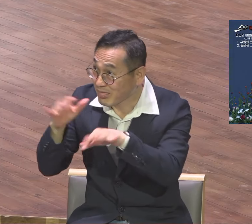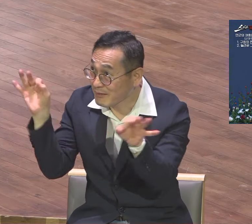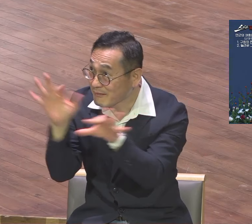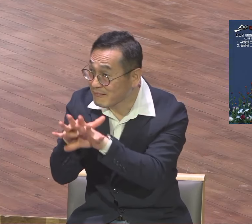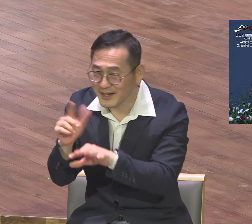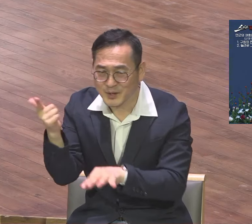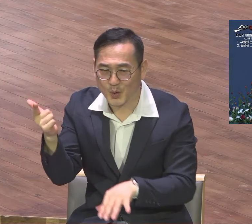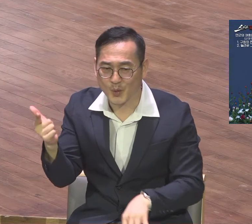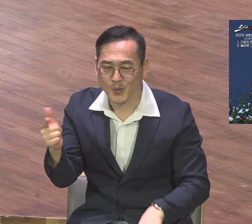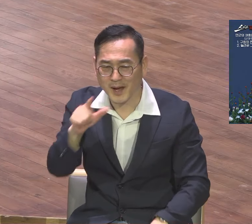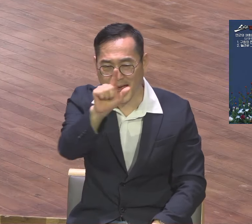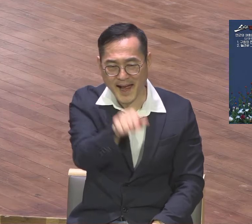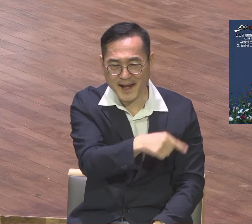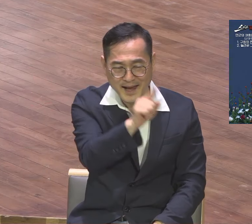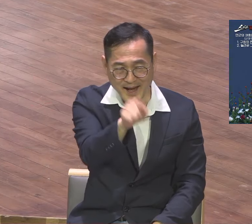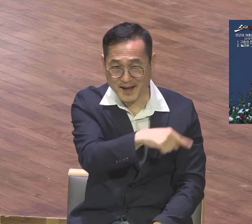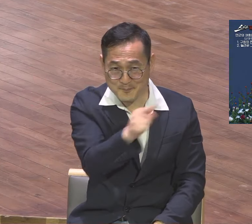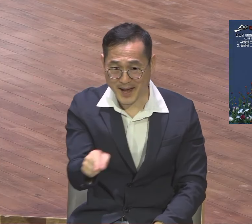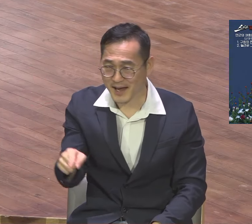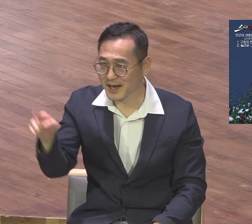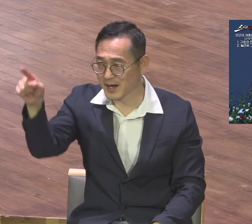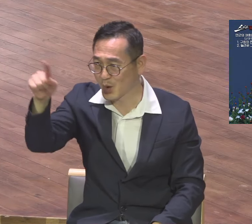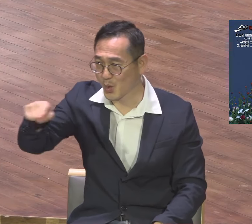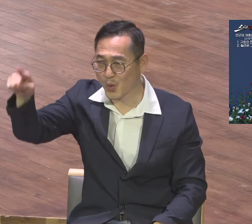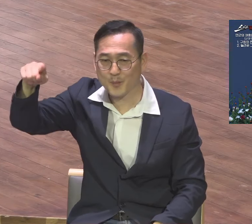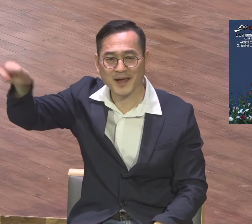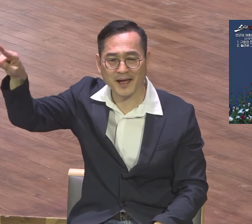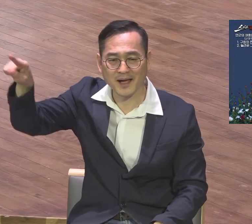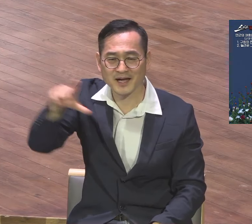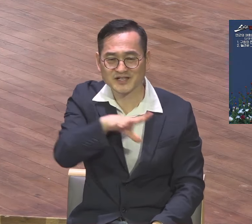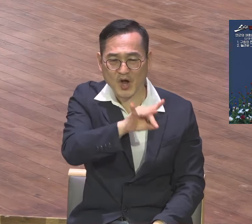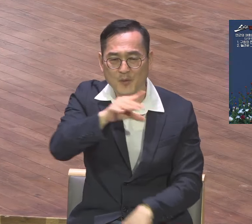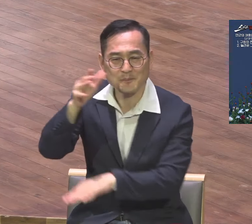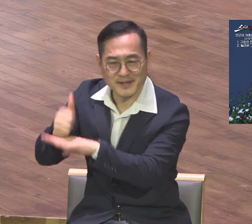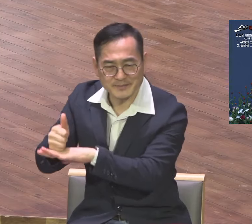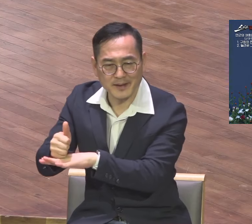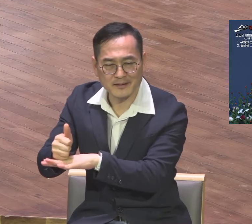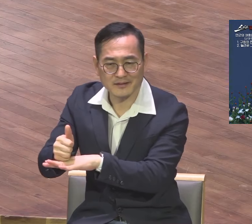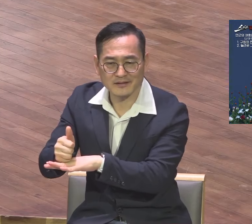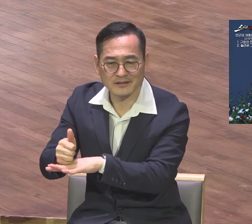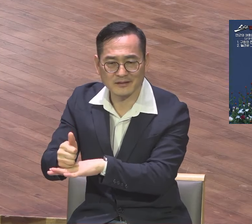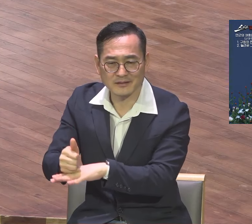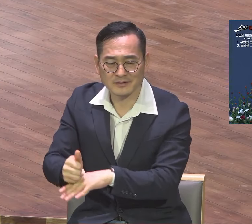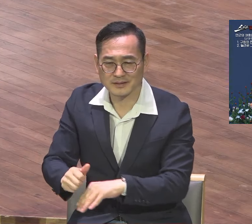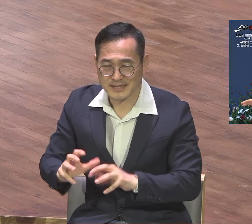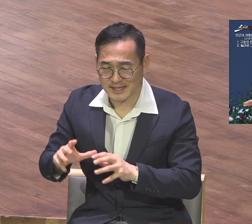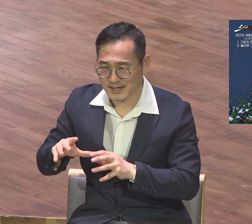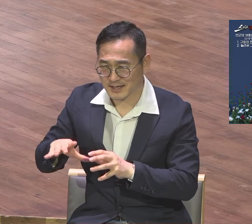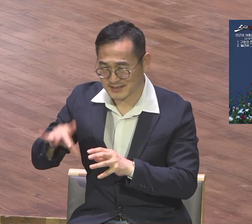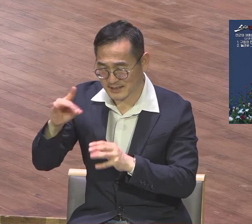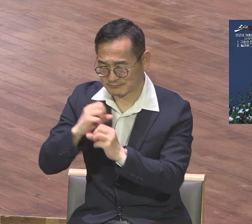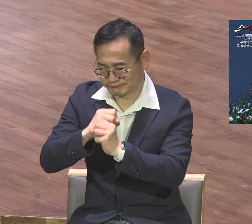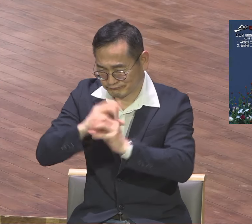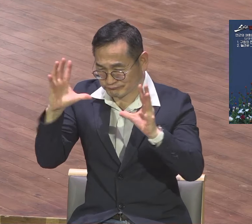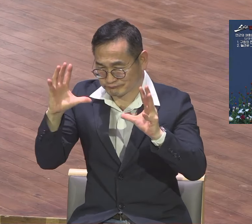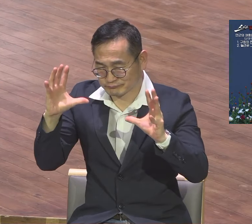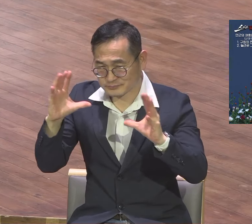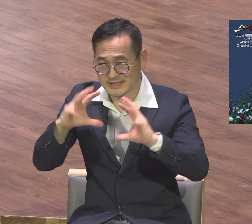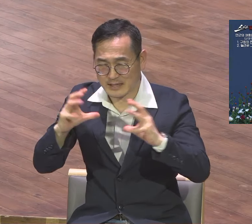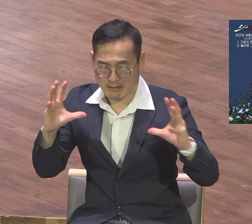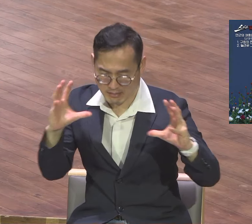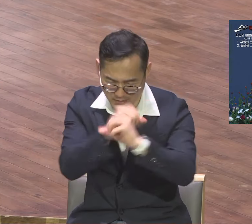알파와 오메가 되셔서 우주 만물을 창조하시고 세상 종말까지 전 과정을 다 주관하고 계시는